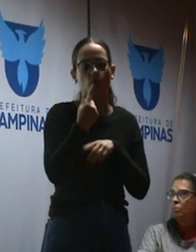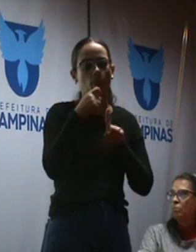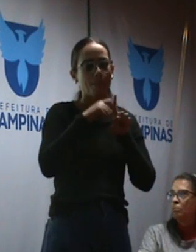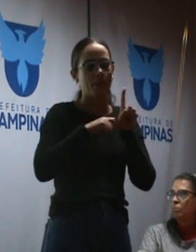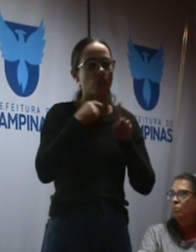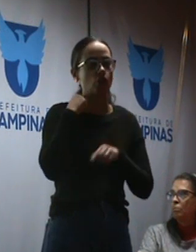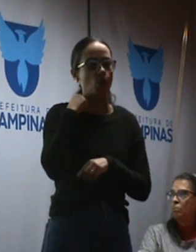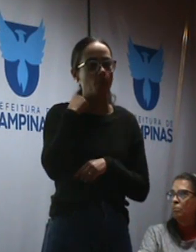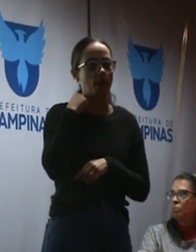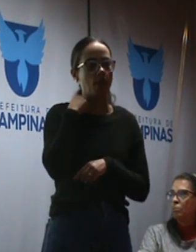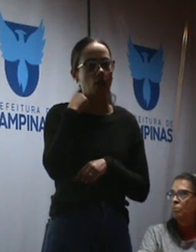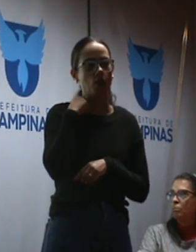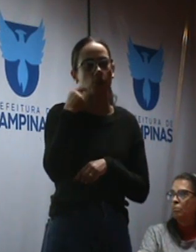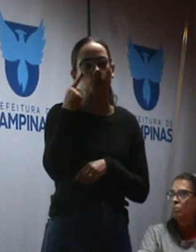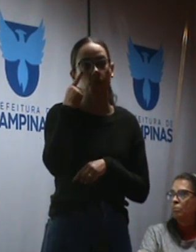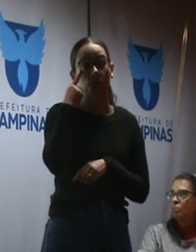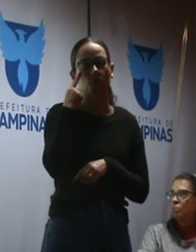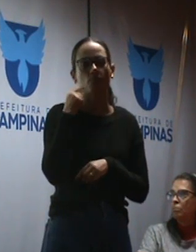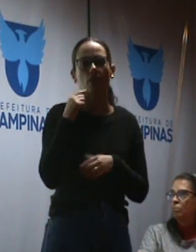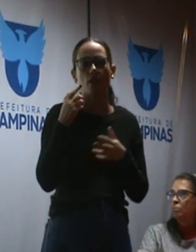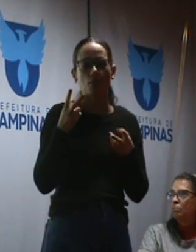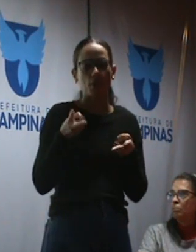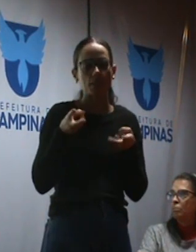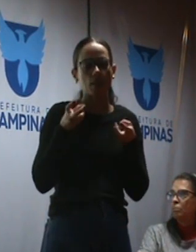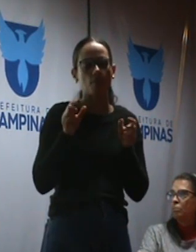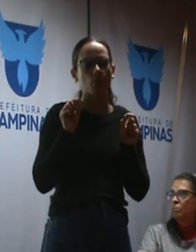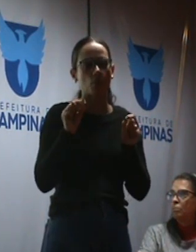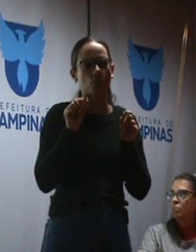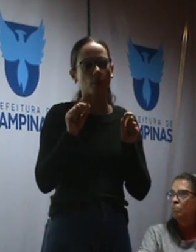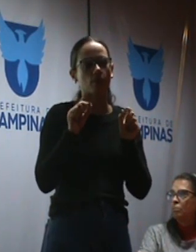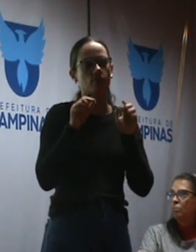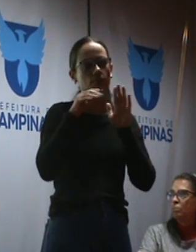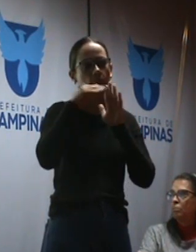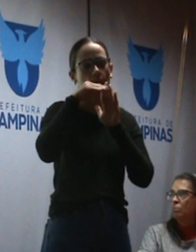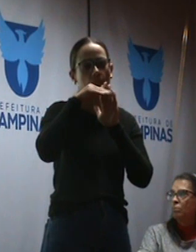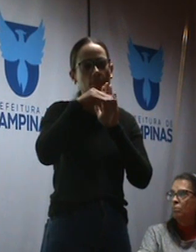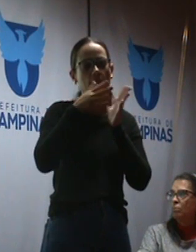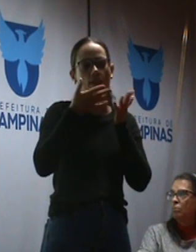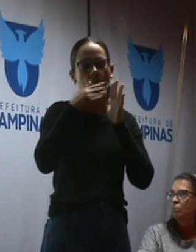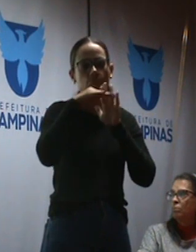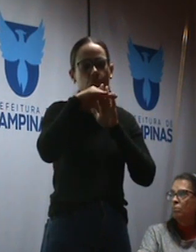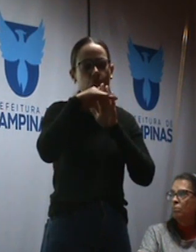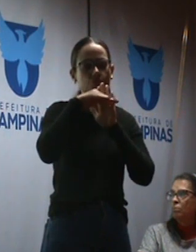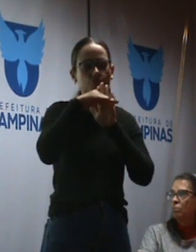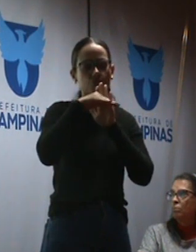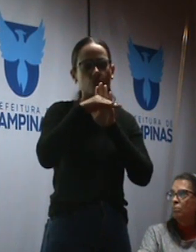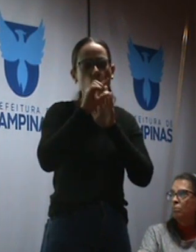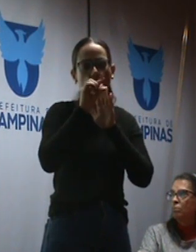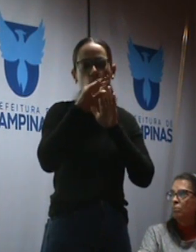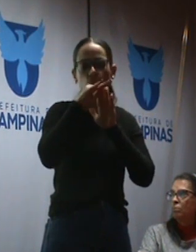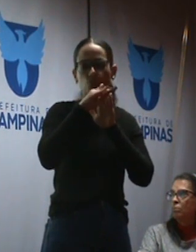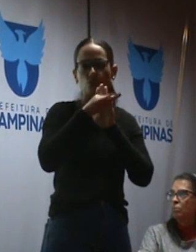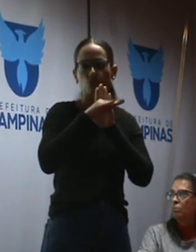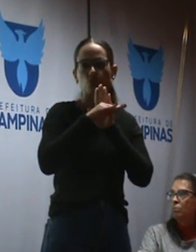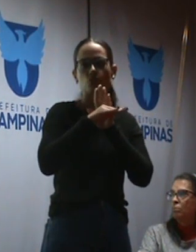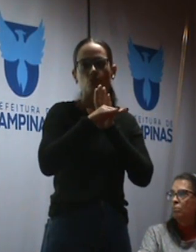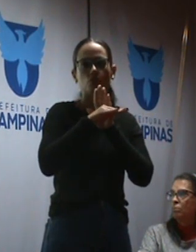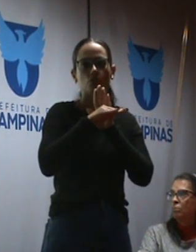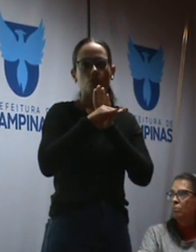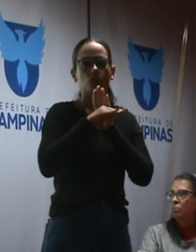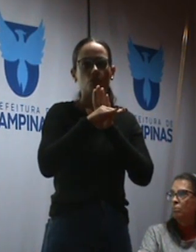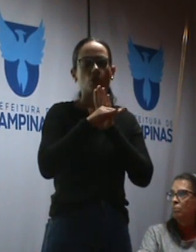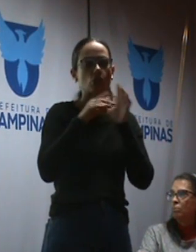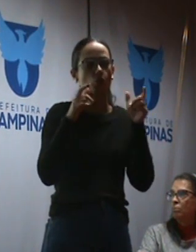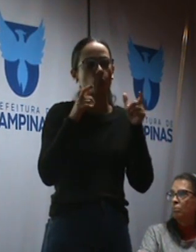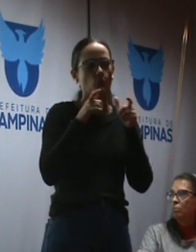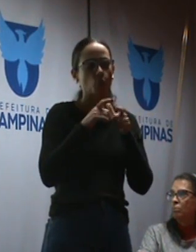maio, finalzinho de maio. Agora que a gente tem uma leve declinação de casos aqui e começa a cair os